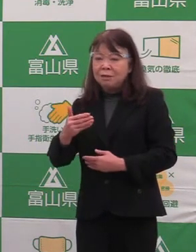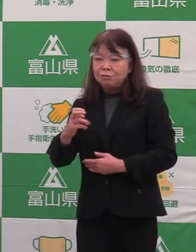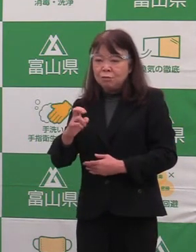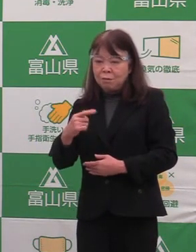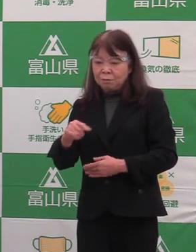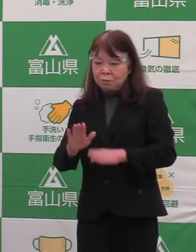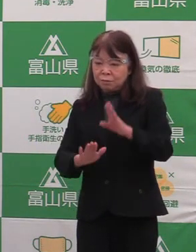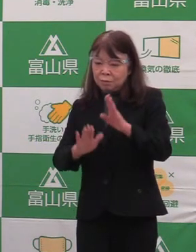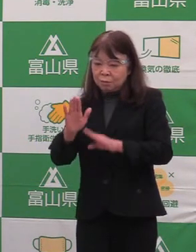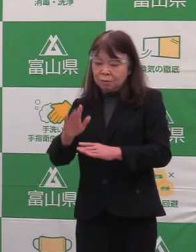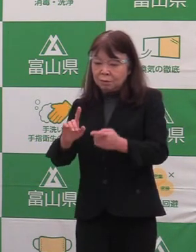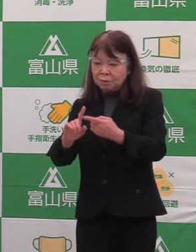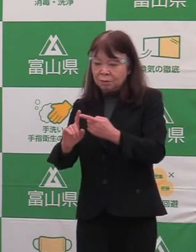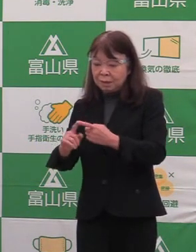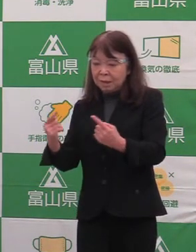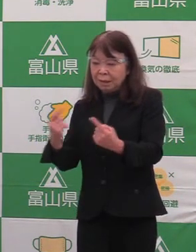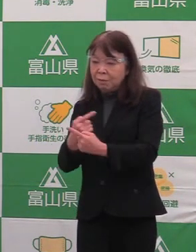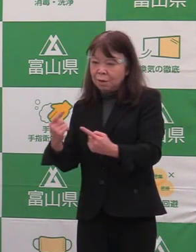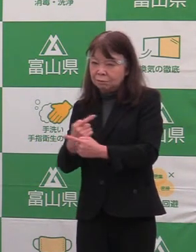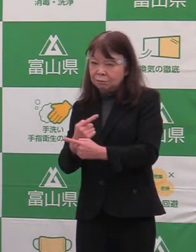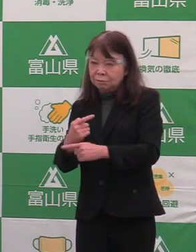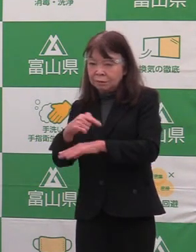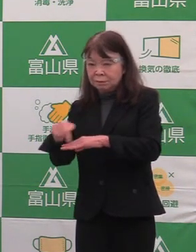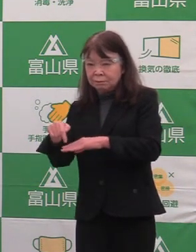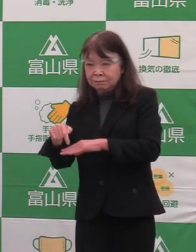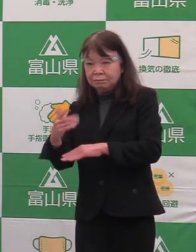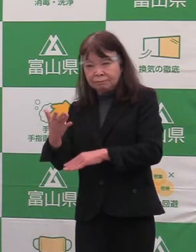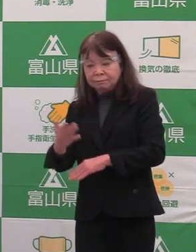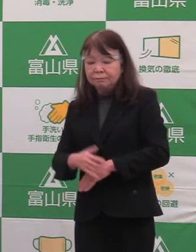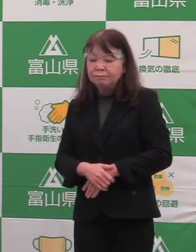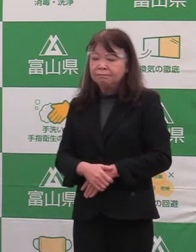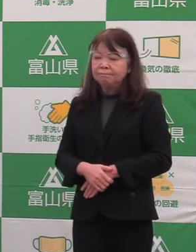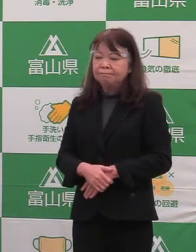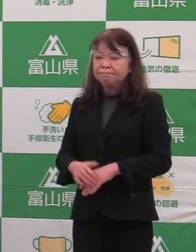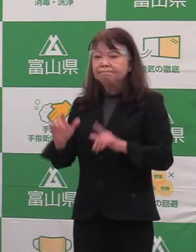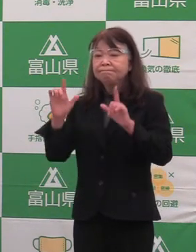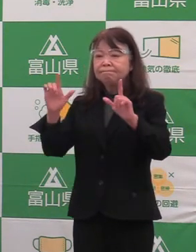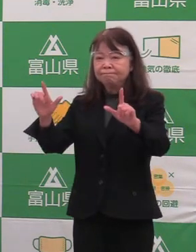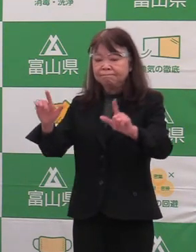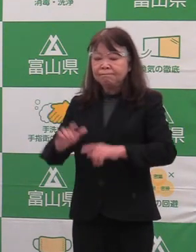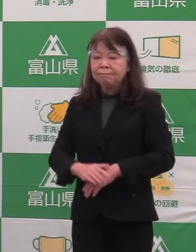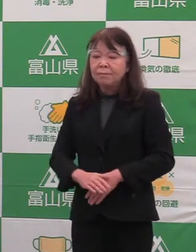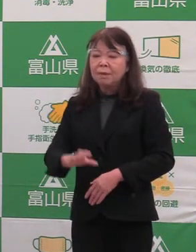更する可能性というのはあるんでしょうか。 あのオミクロン株